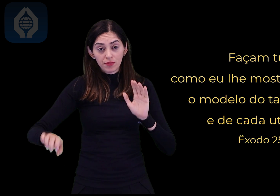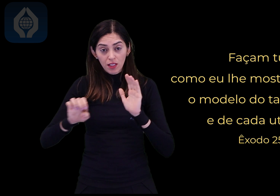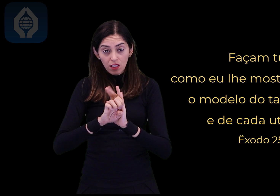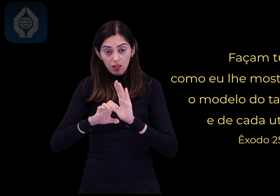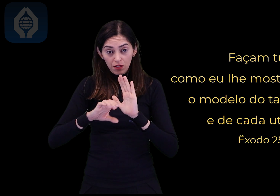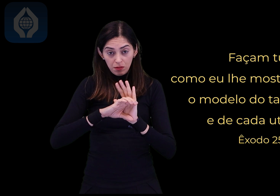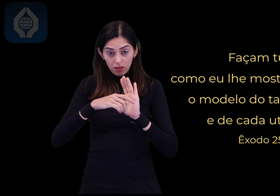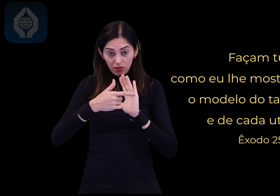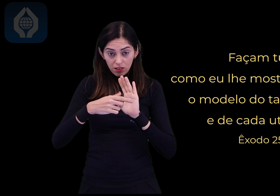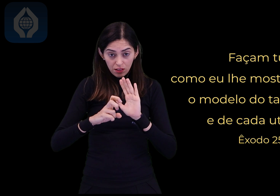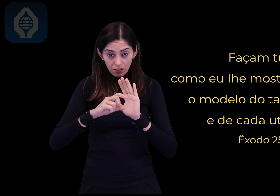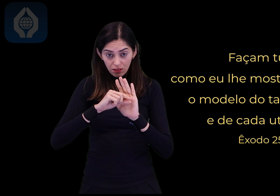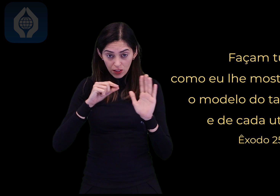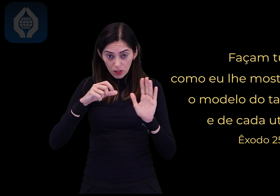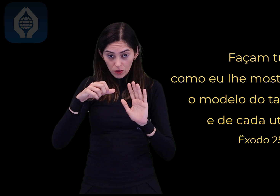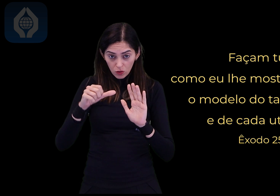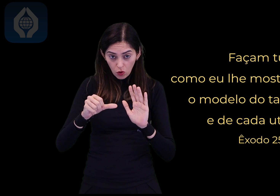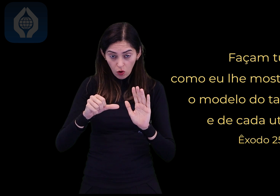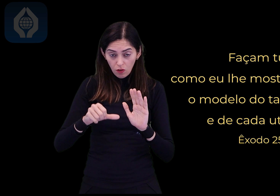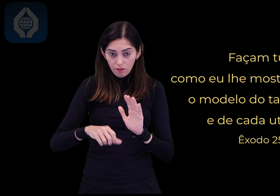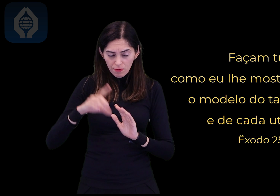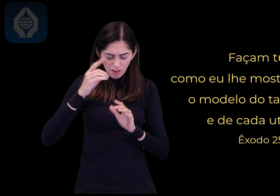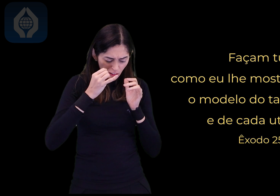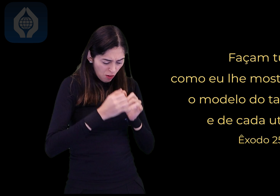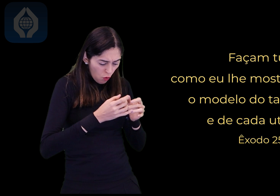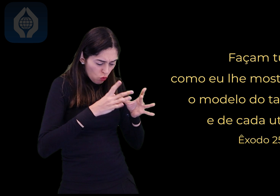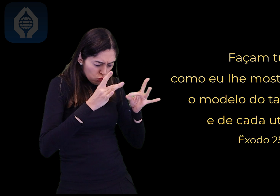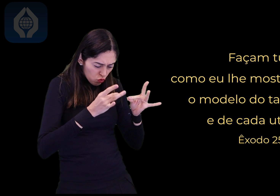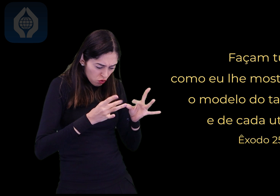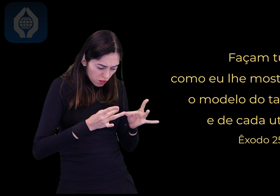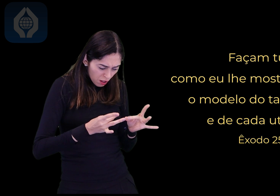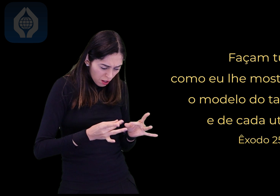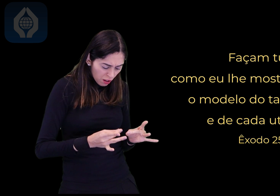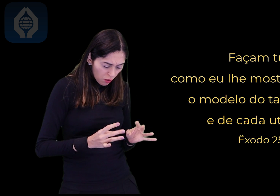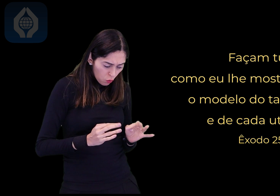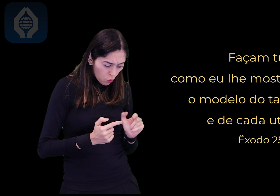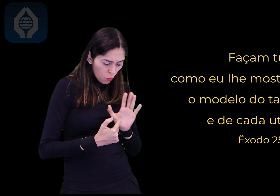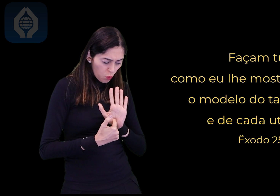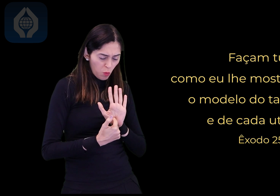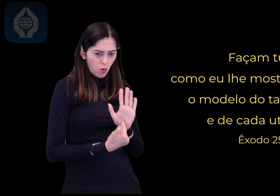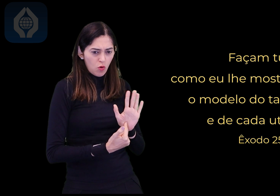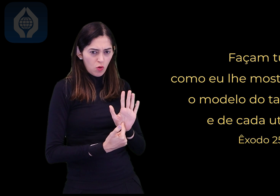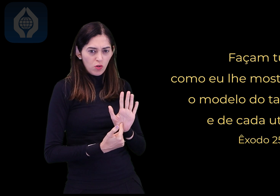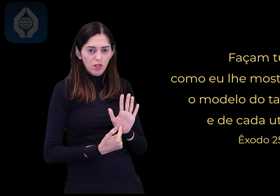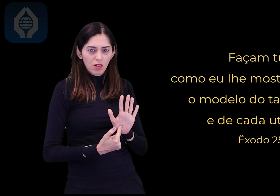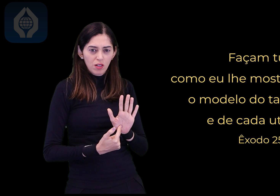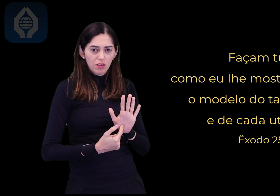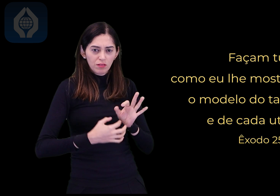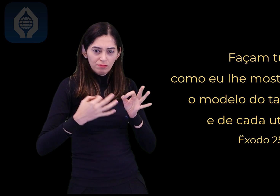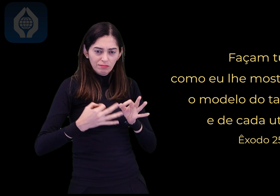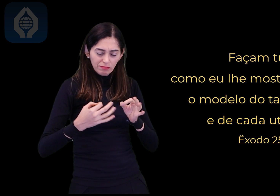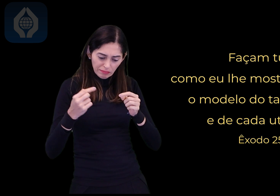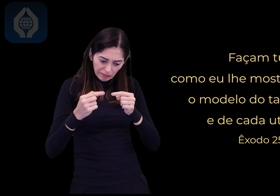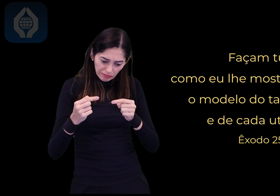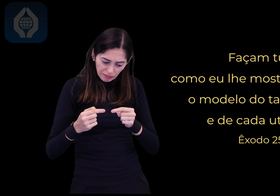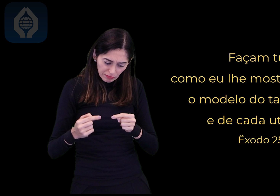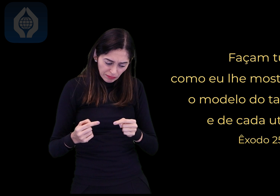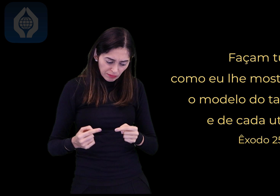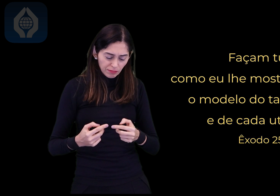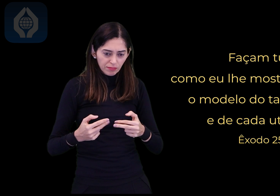façam tudo como eu lhe mostrar, conforme o modelo do tabernáculo e de cada utensílio.